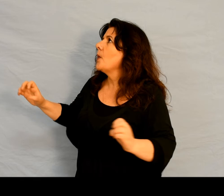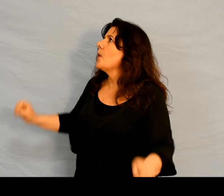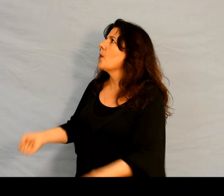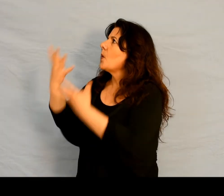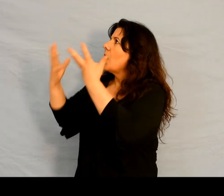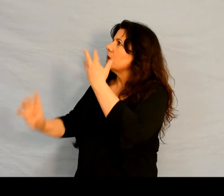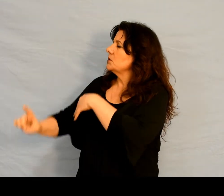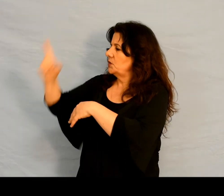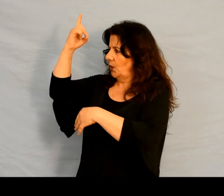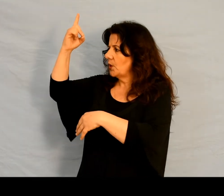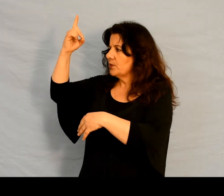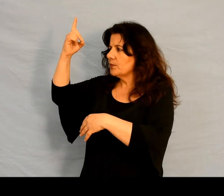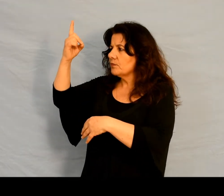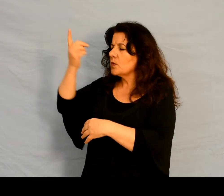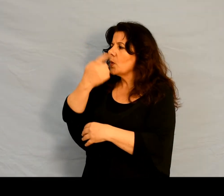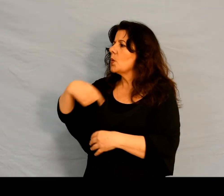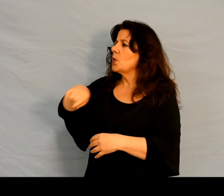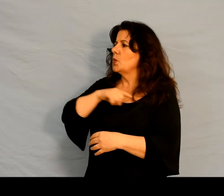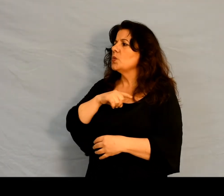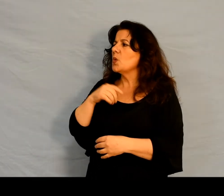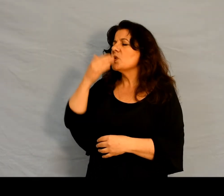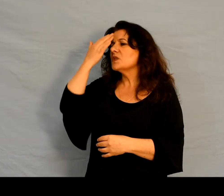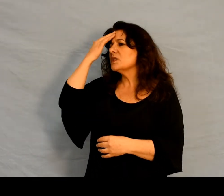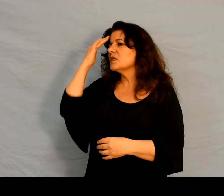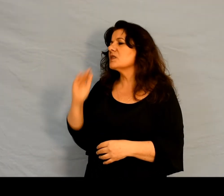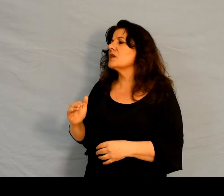Nous savons, nous, que cet homme est un pécheur. »